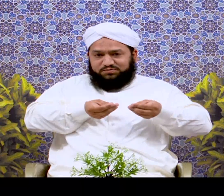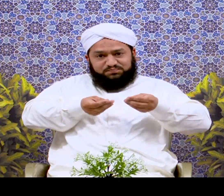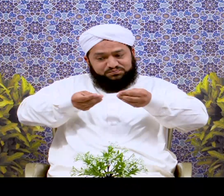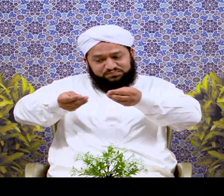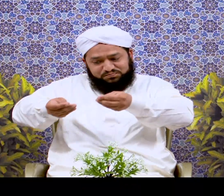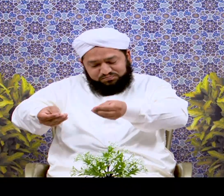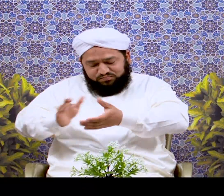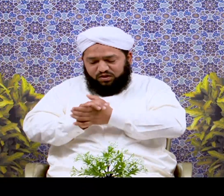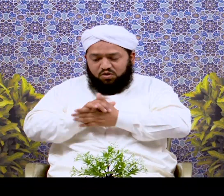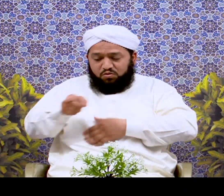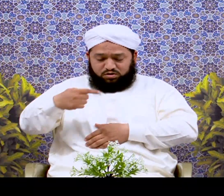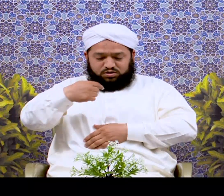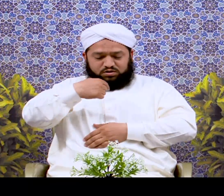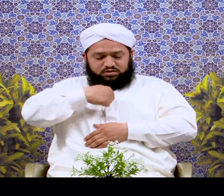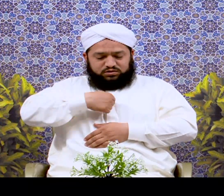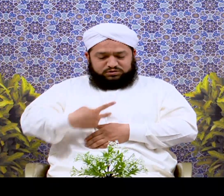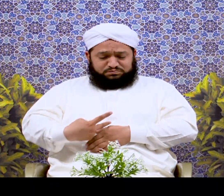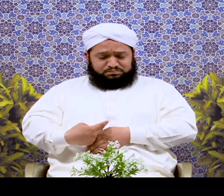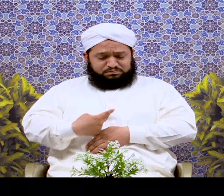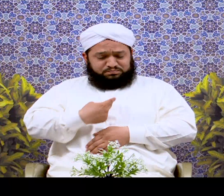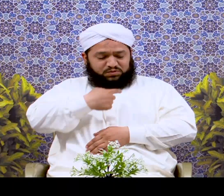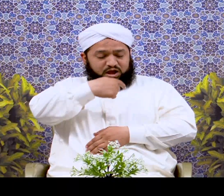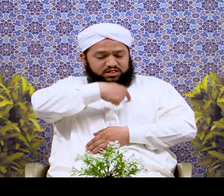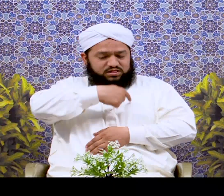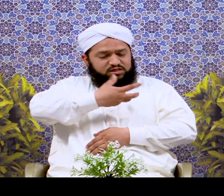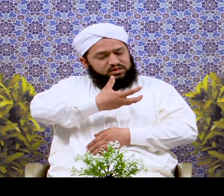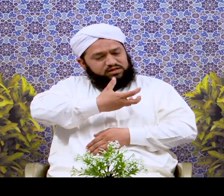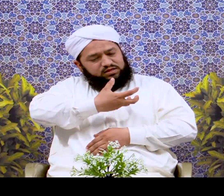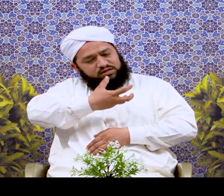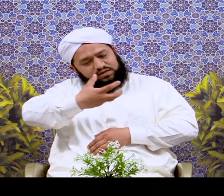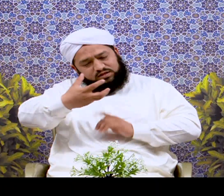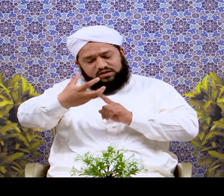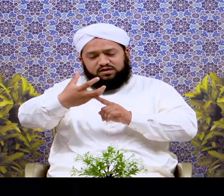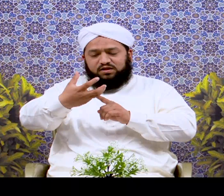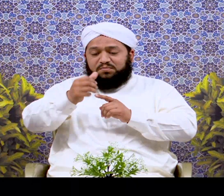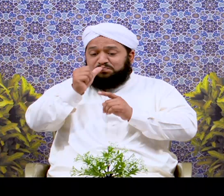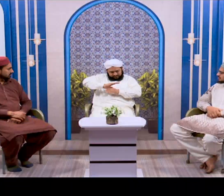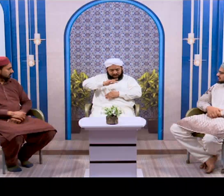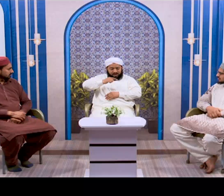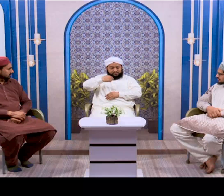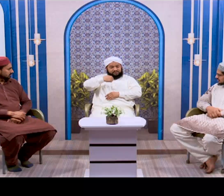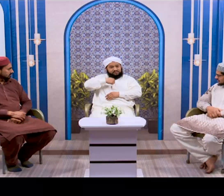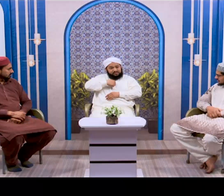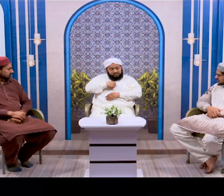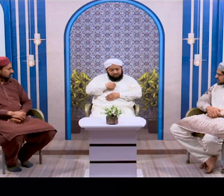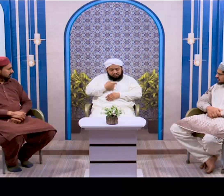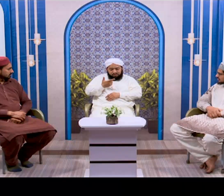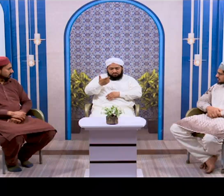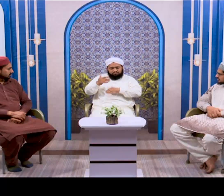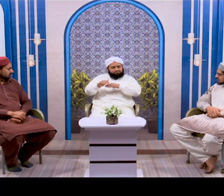سینہ مبارک سے پاک صاف دل مصطفیٰ کو نکال کر آب زمزم سے دھویا، پھر اس سینہ مبارک کو حکمت